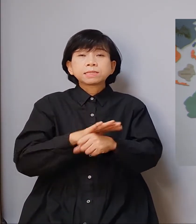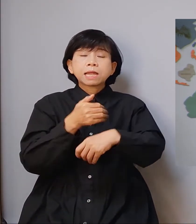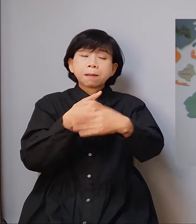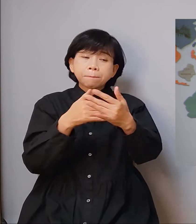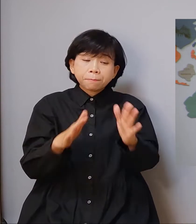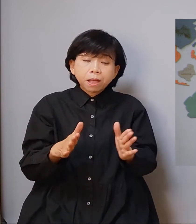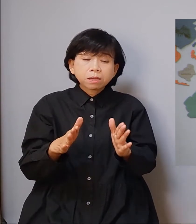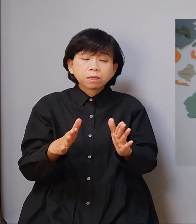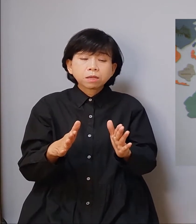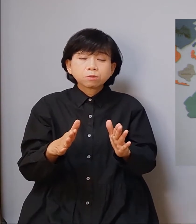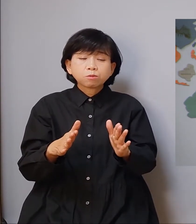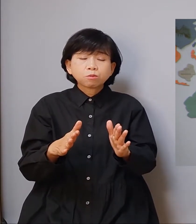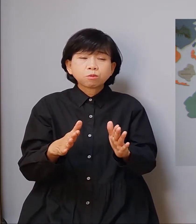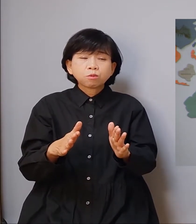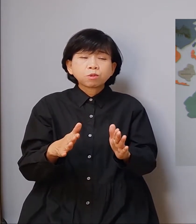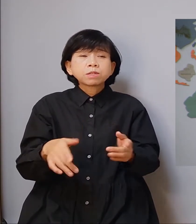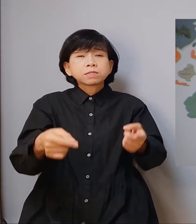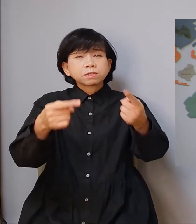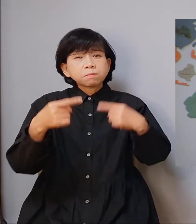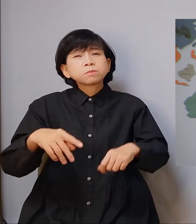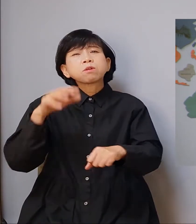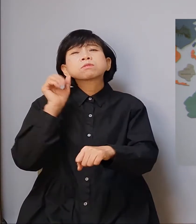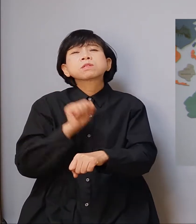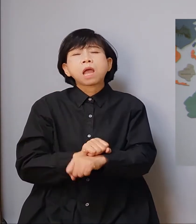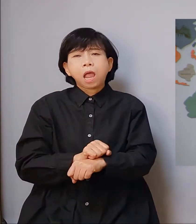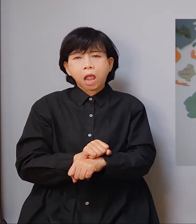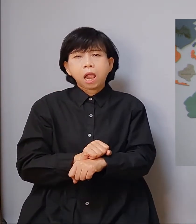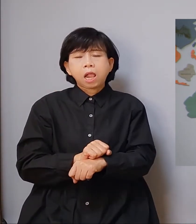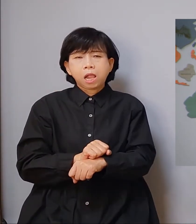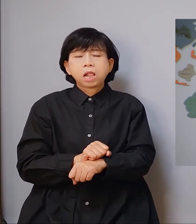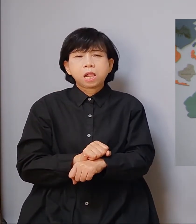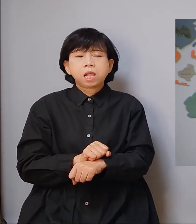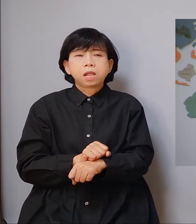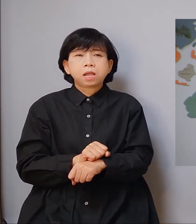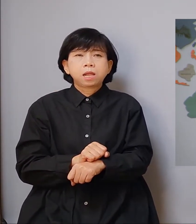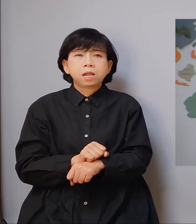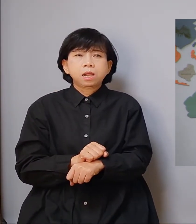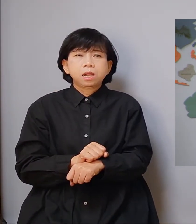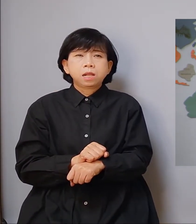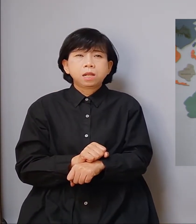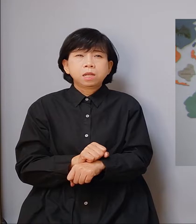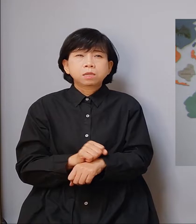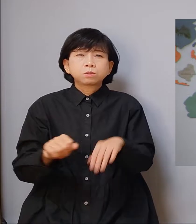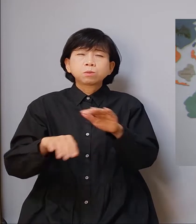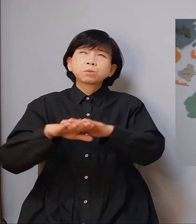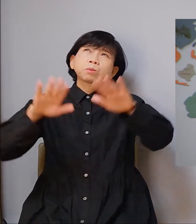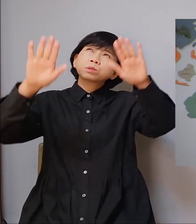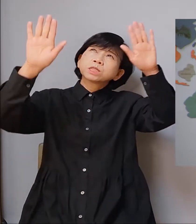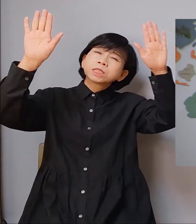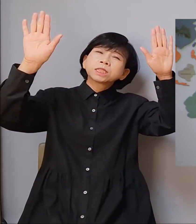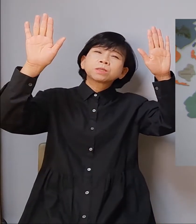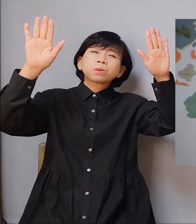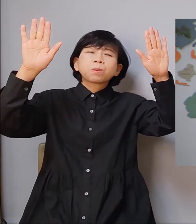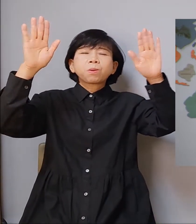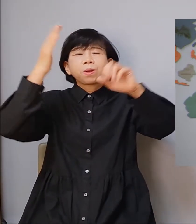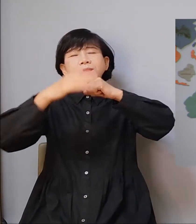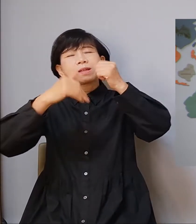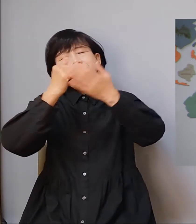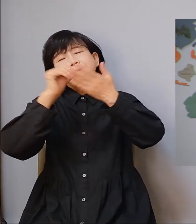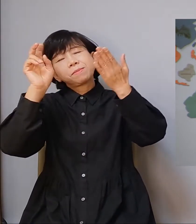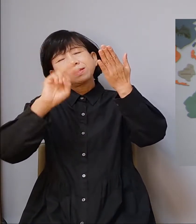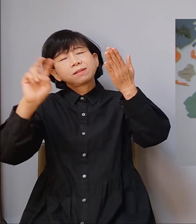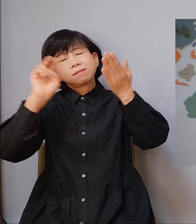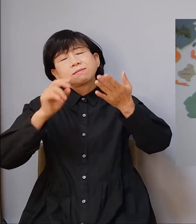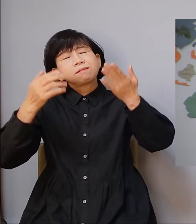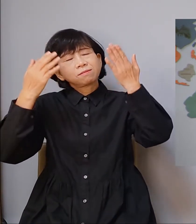사랑방이라고 합니다. 이 사랑방에서도 은혜를 잘 나눕니다. 손을 높이 쳐들고 하나님 앞에 찬양하기도